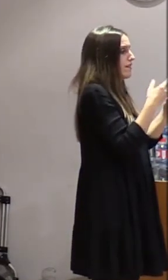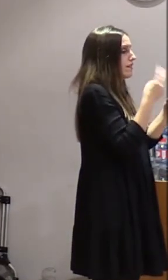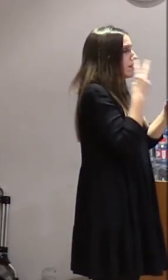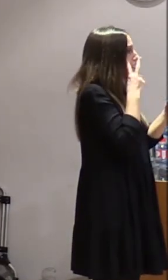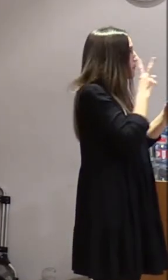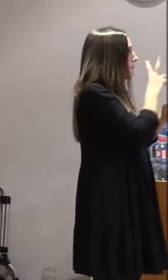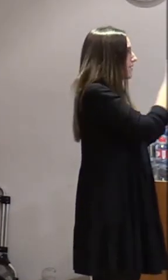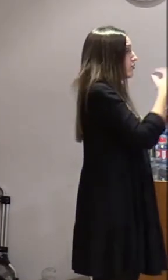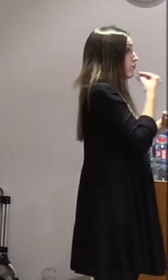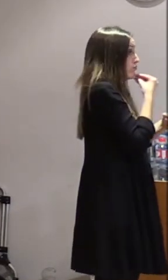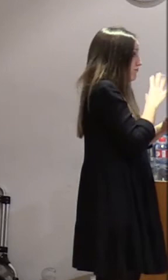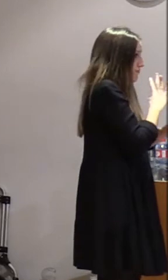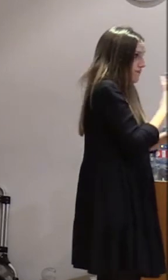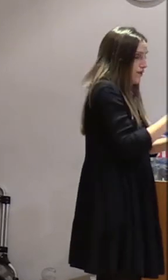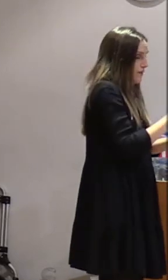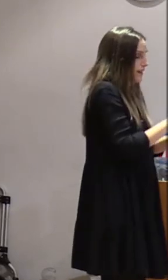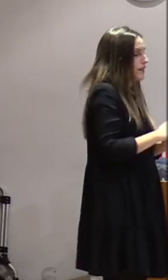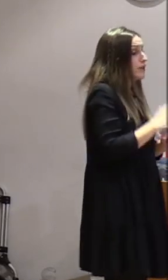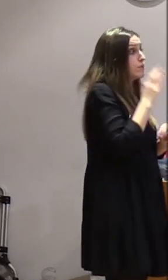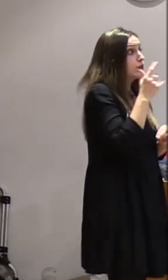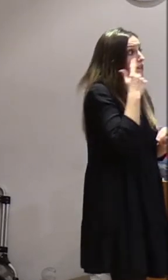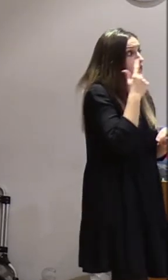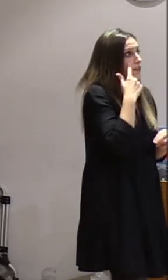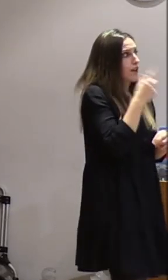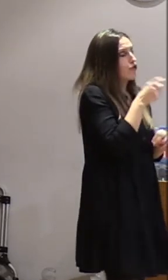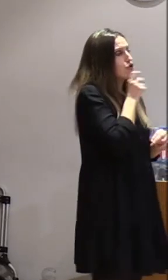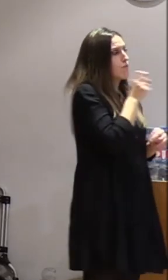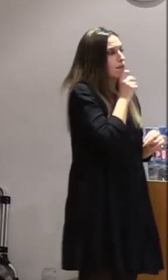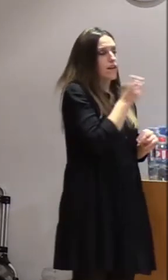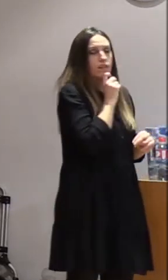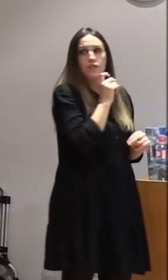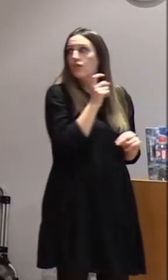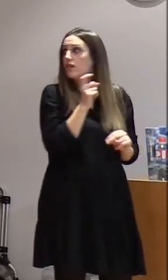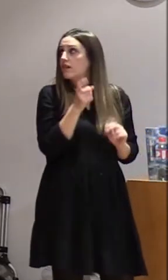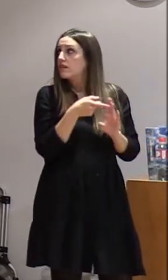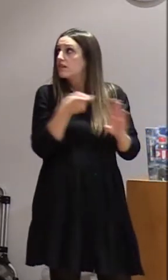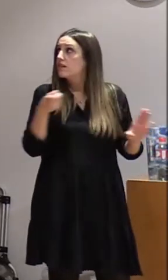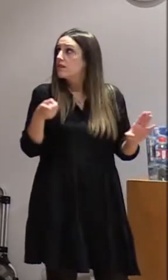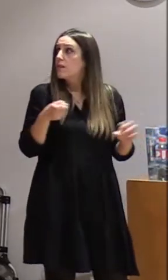eso. Porque fijaros las complicaciones que se quita de encima.